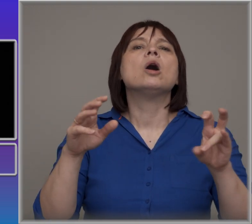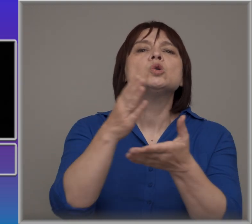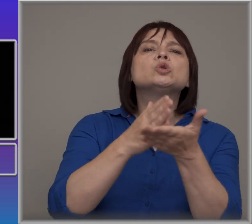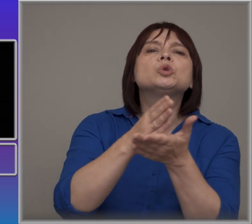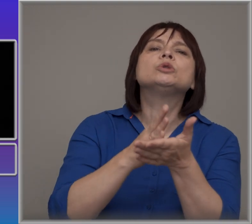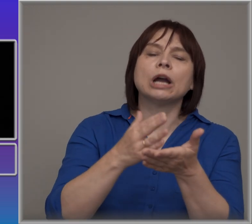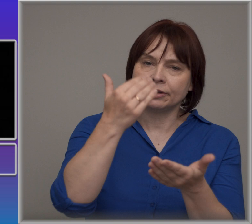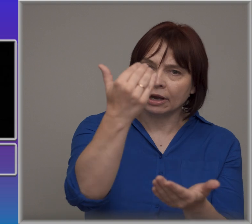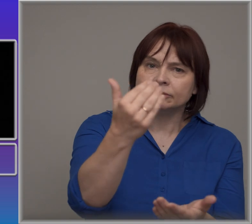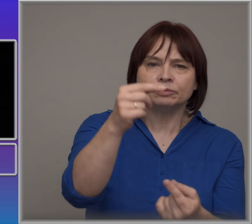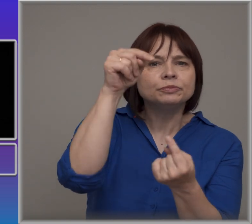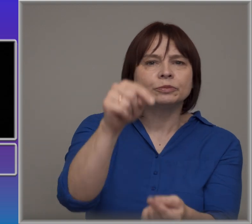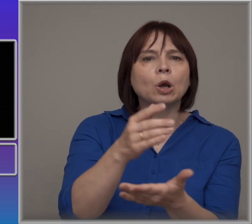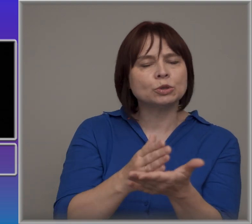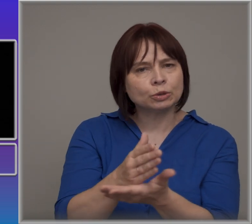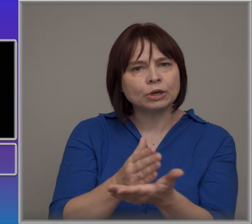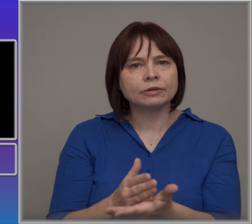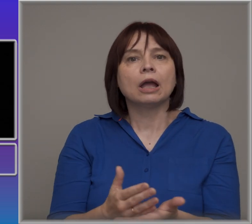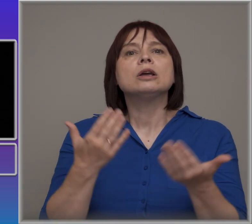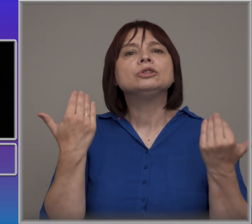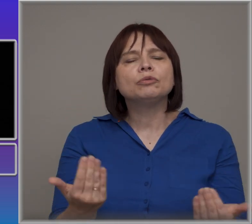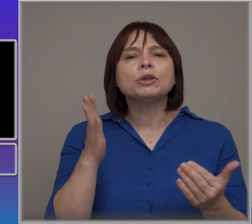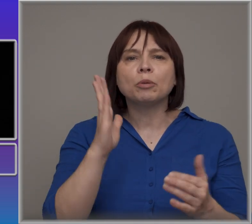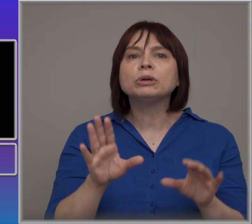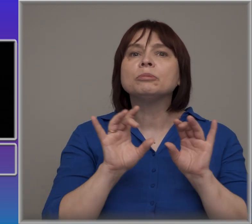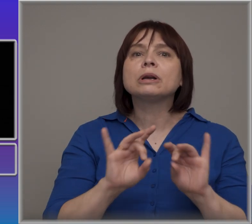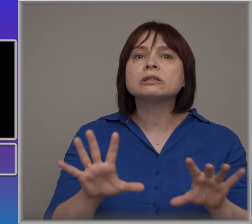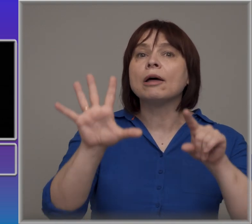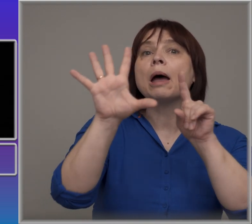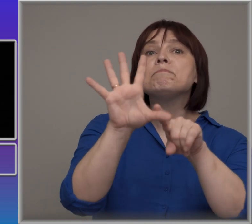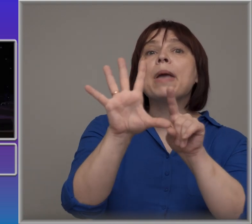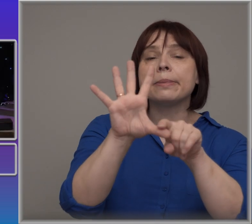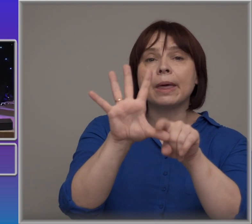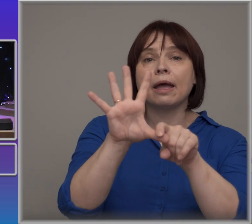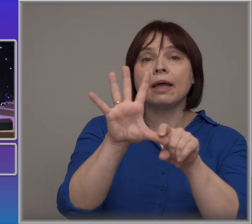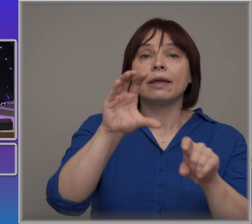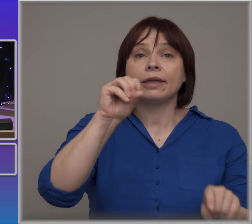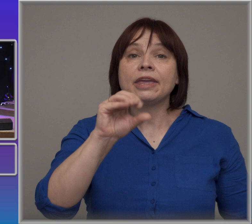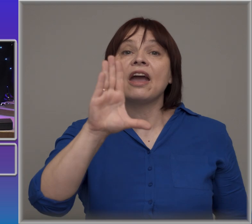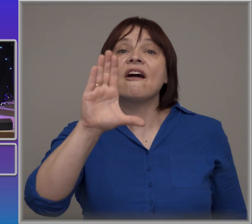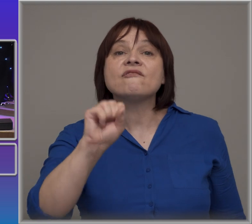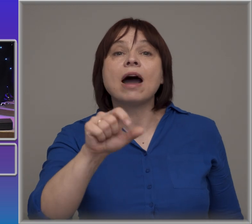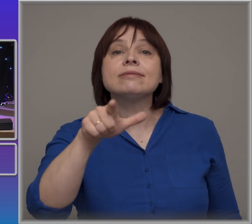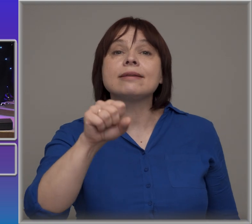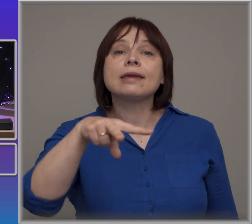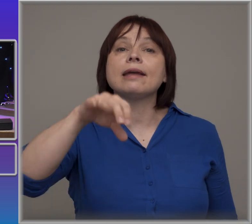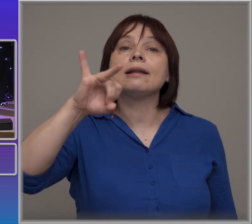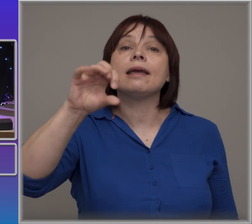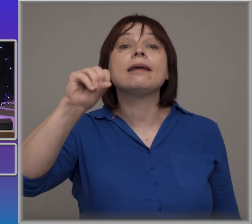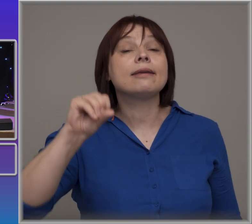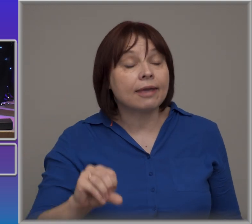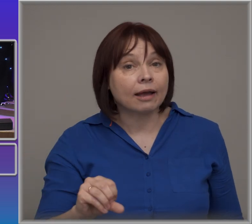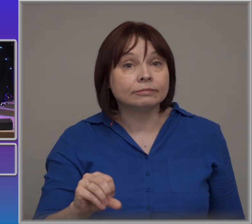Луки и Евангелие от Иоанна. Но сегодняшняя проповедь будет в контексте того послания,